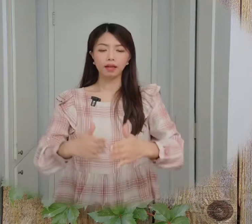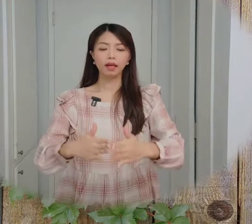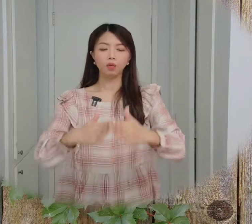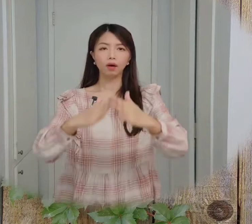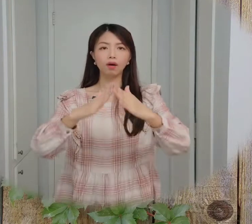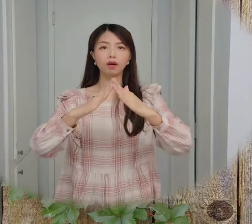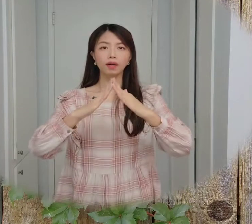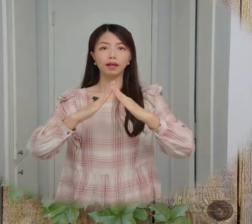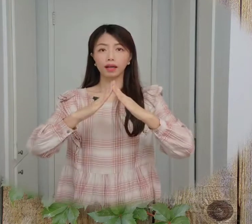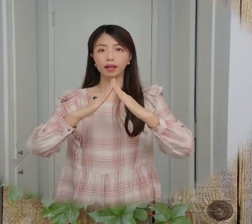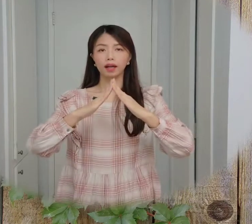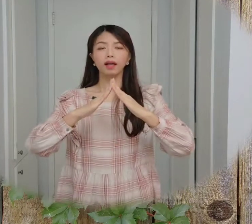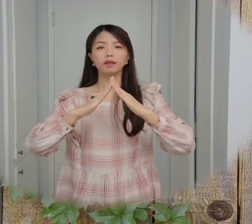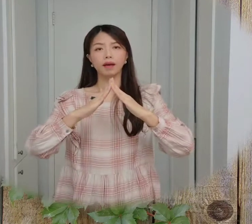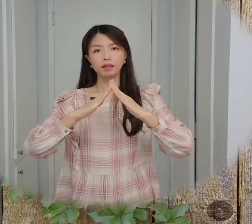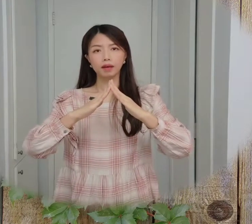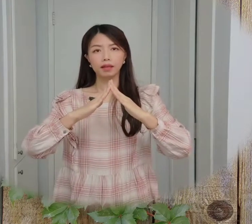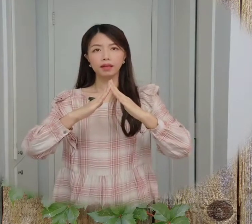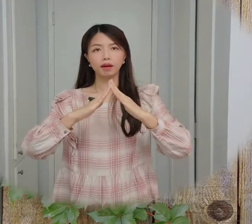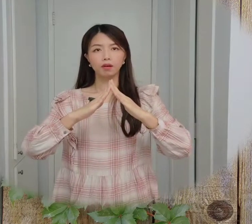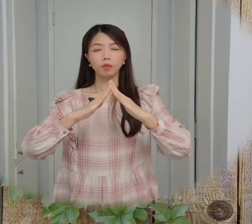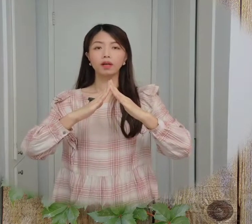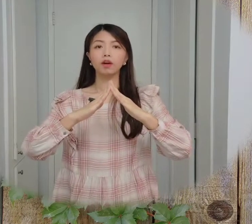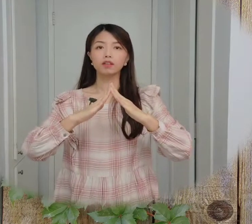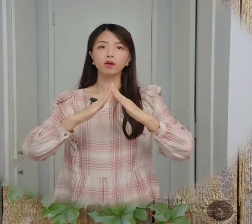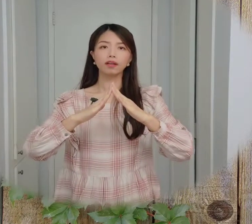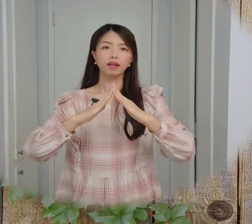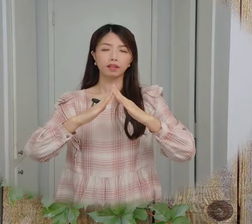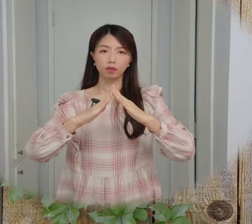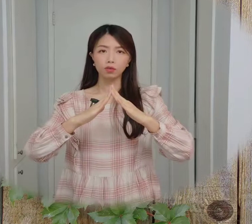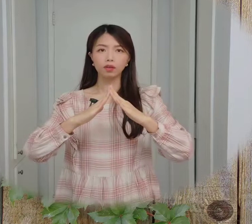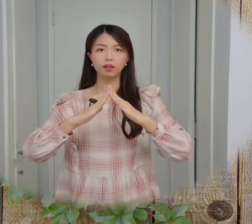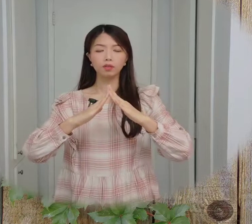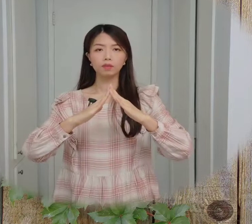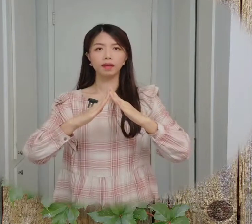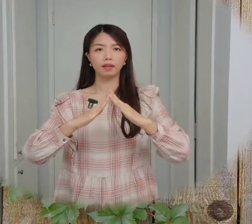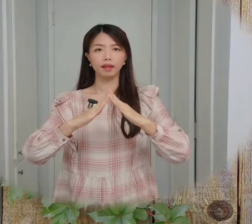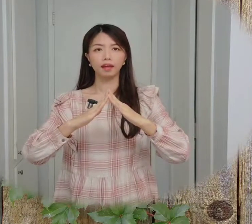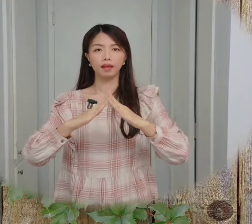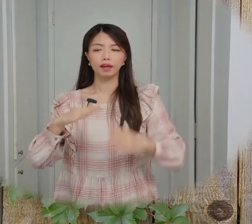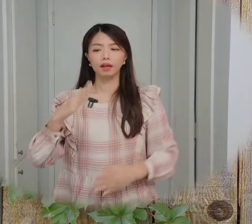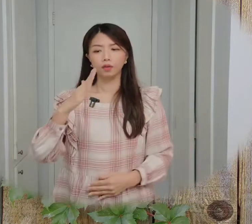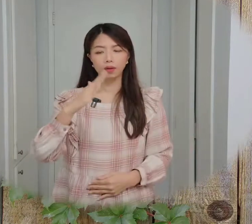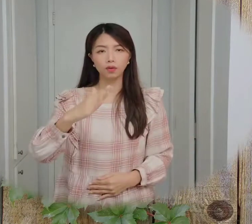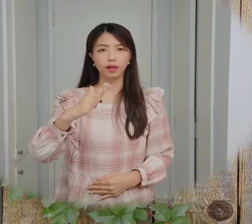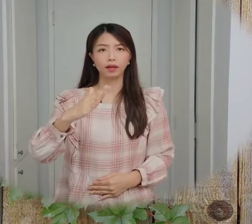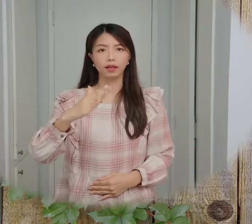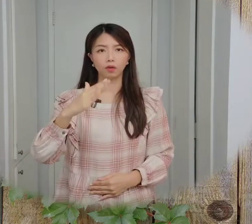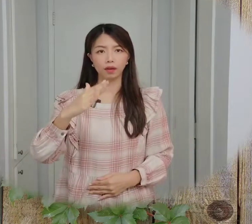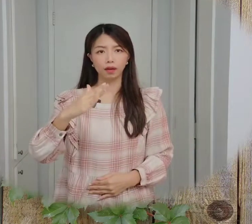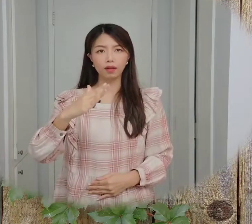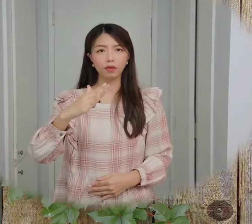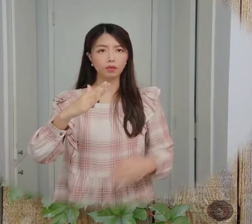세워가리라. 세워가리라. 마지막에는 뭔가 결정한다는 그런 수어를 해주시면 되는데, 왼손